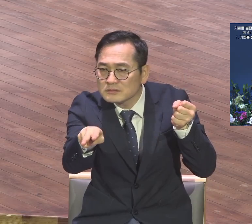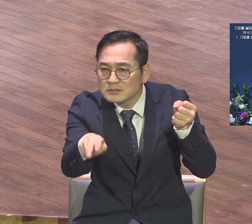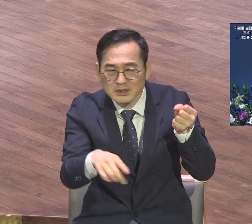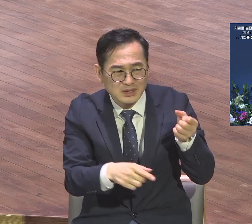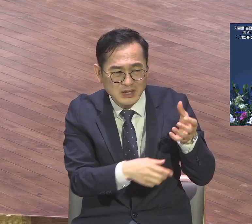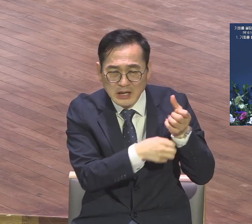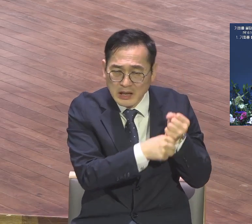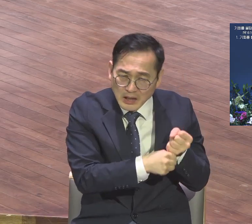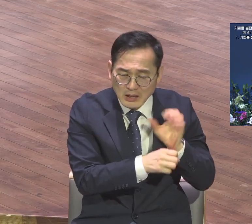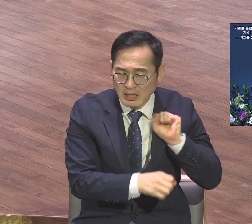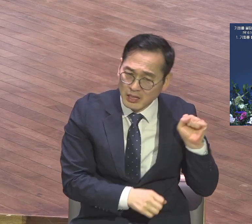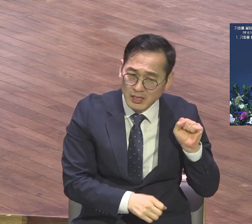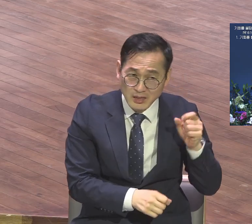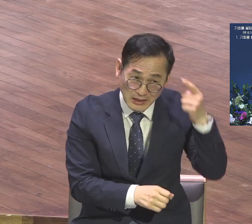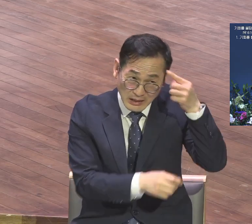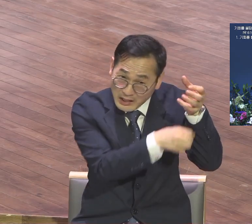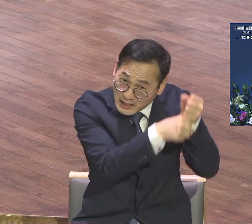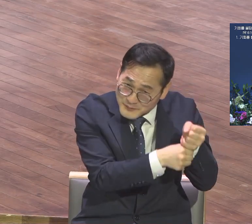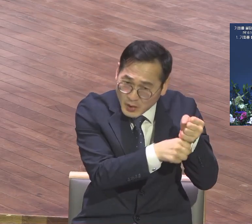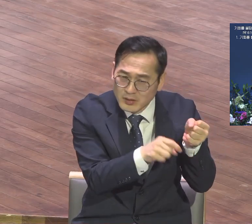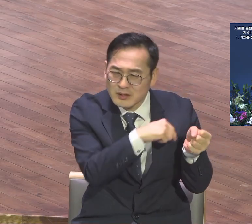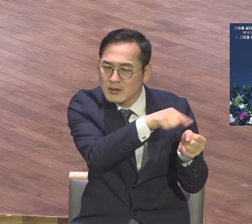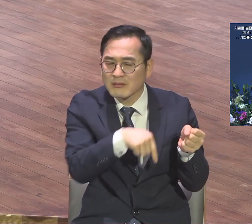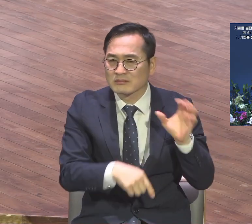예수로 말하면 실족했다 그런 뜻이에요.